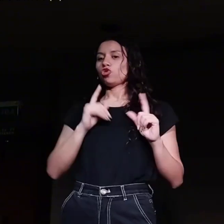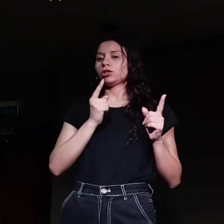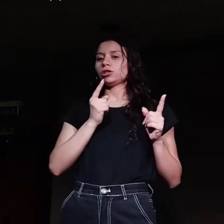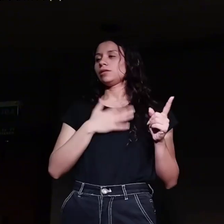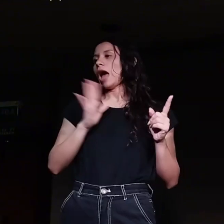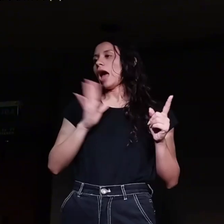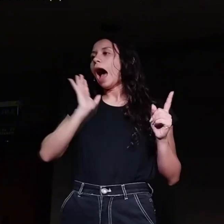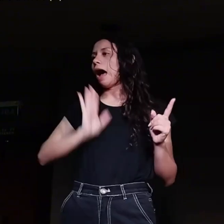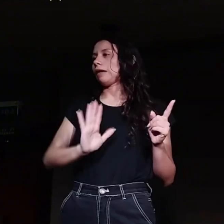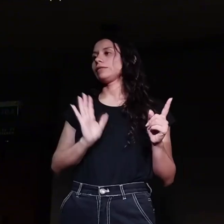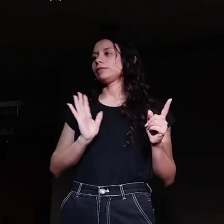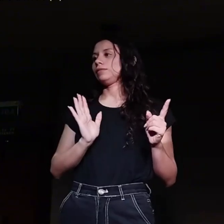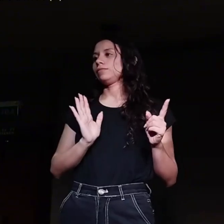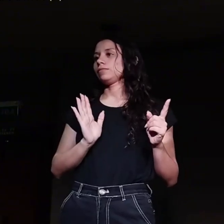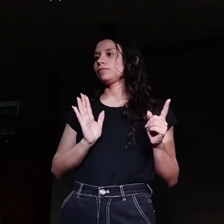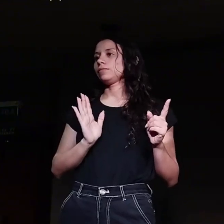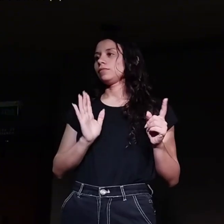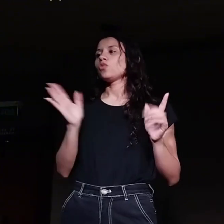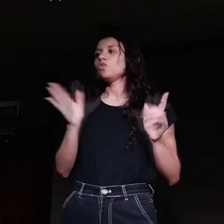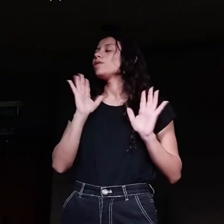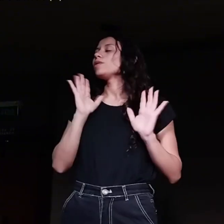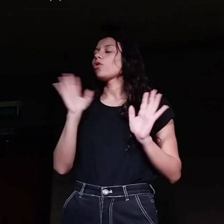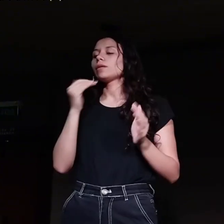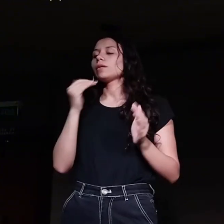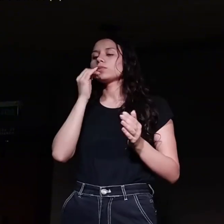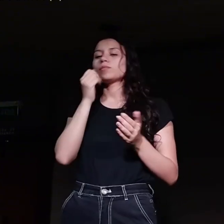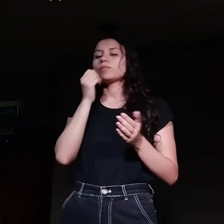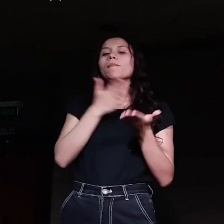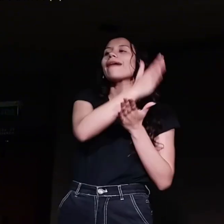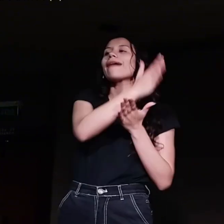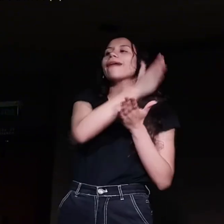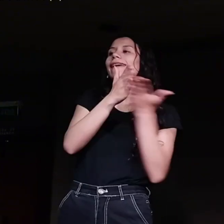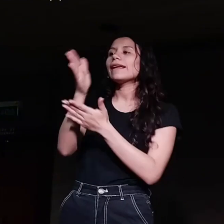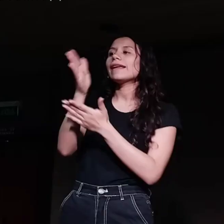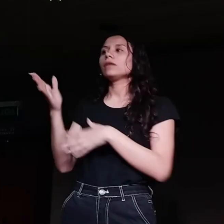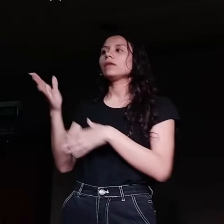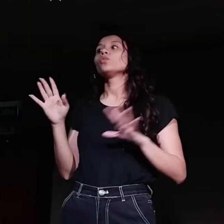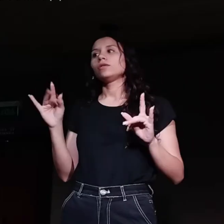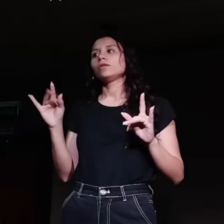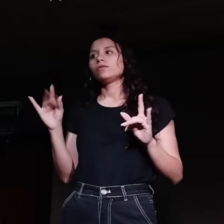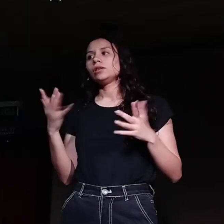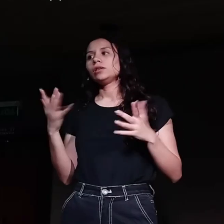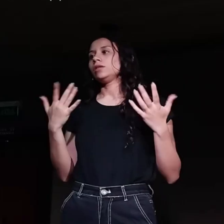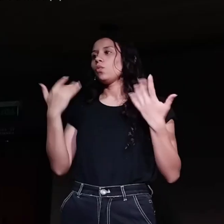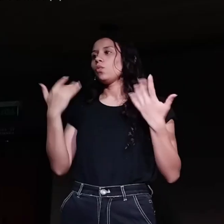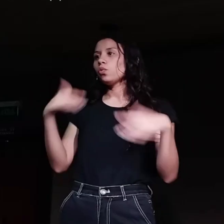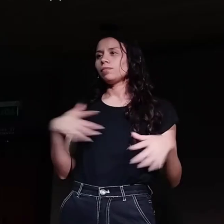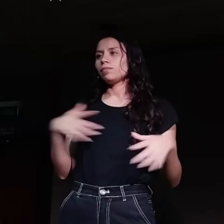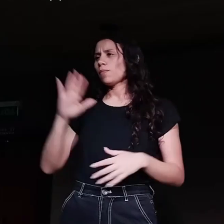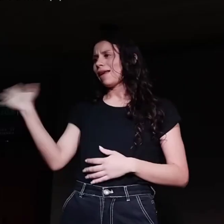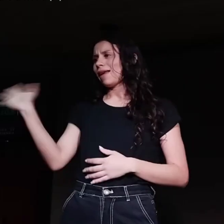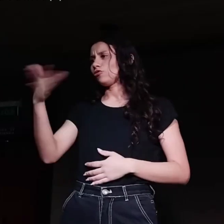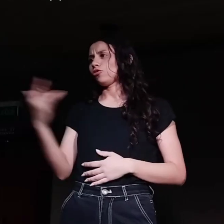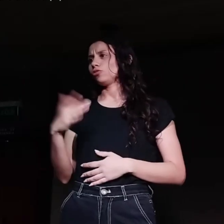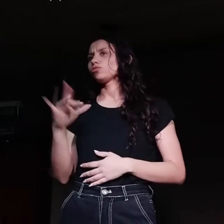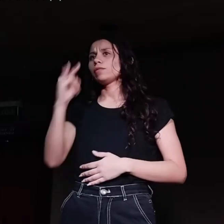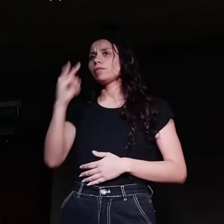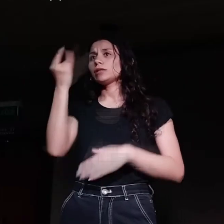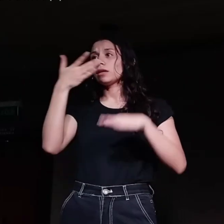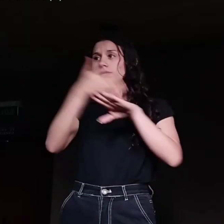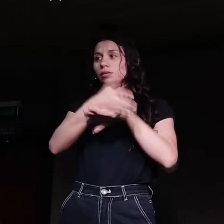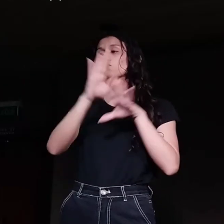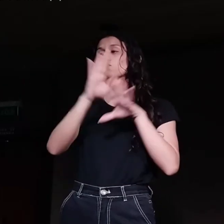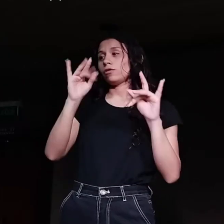¿sí? Por más que sea en disciplinas que son difíciles y que es difícil para todos estar en la universidad. Así que